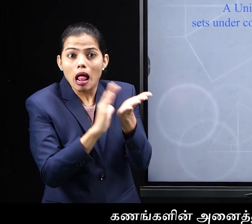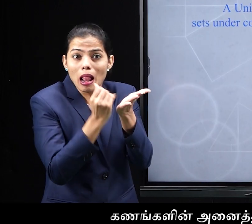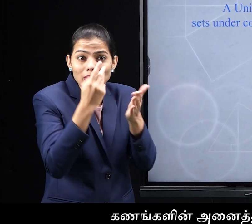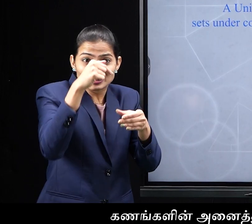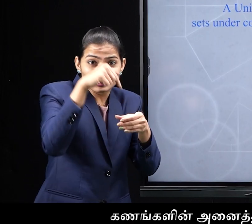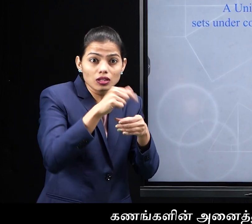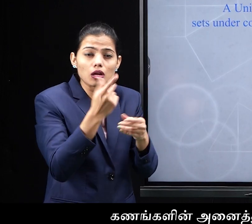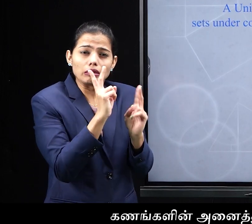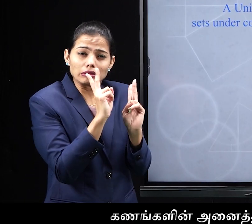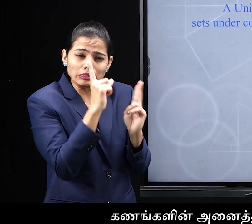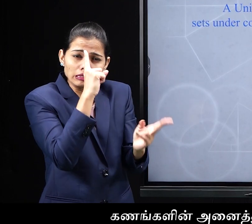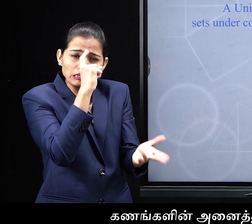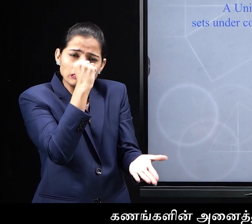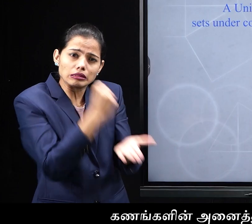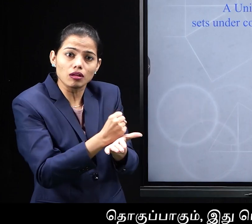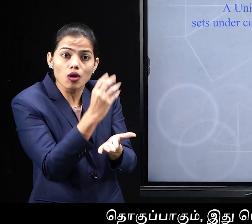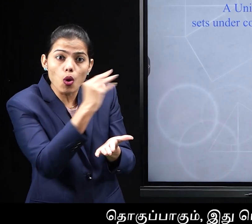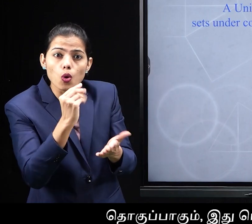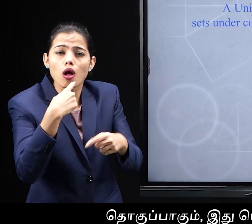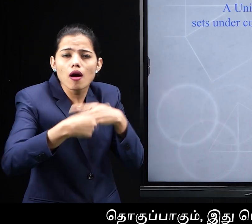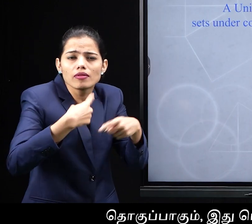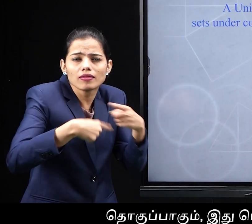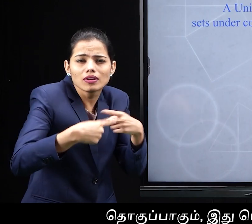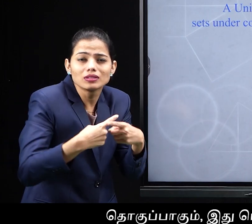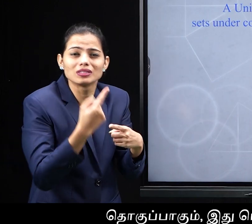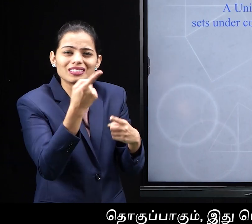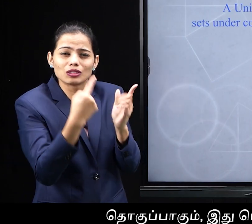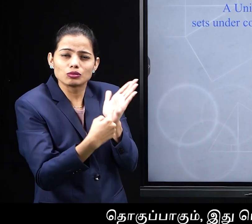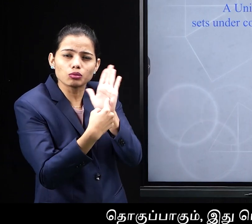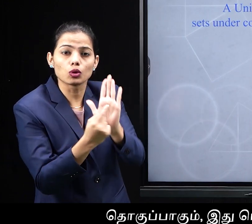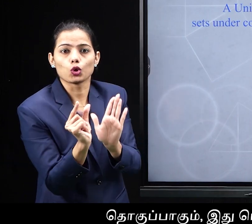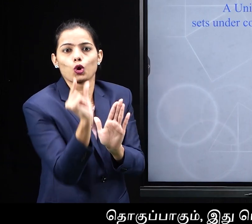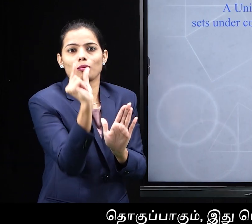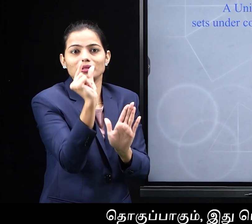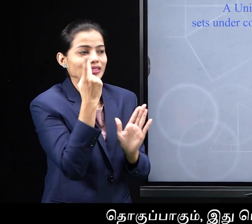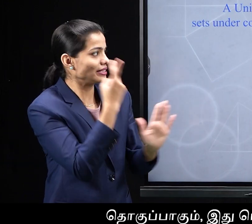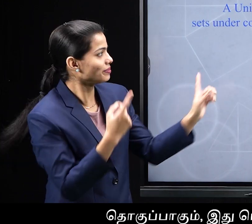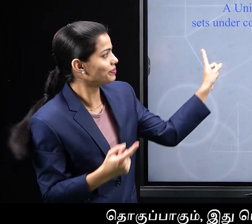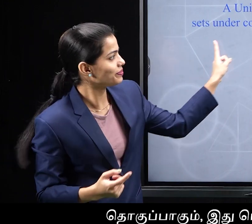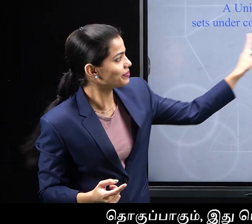அனைத்து கூறுகளையும் உள்ளடக்கிய ஒரு தொகுப்பாகும். இது பொதுவாக U ஆல் குறிக்கப்படுகிறது.